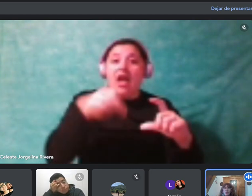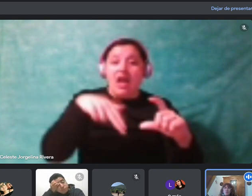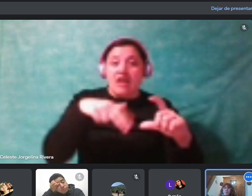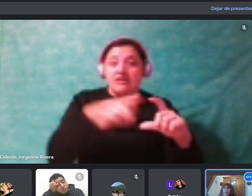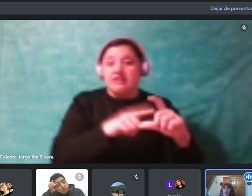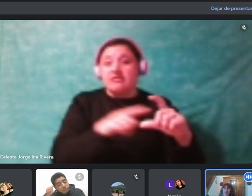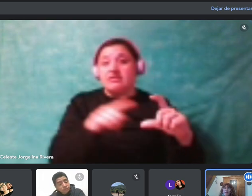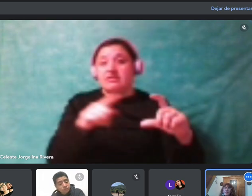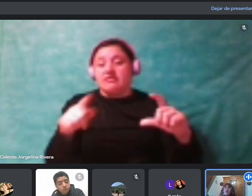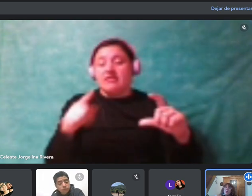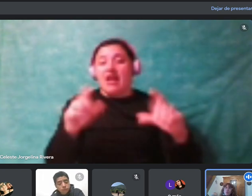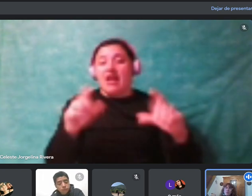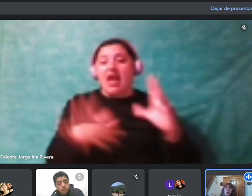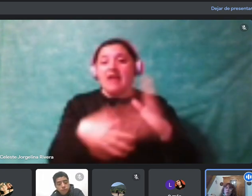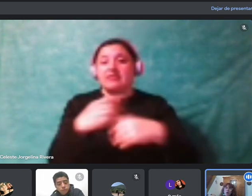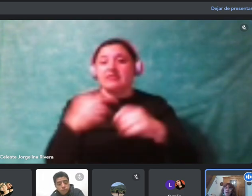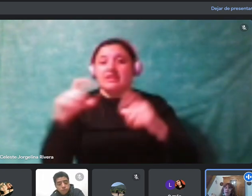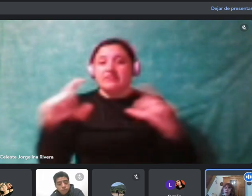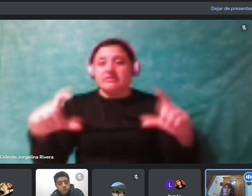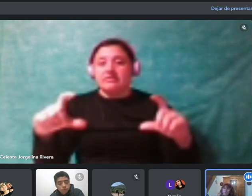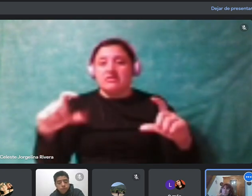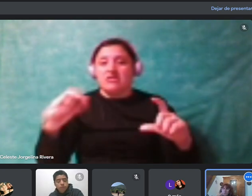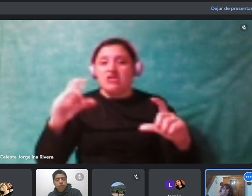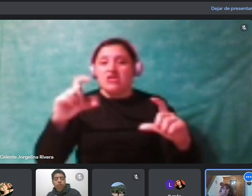Consideration. Bien. Y el último bloque.